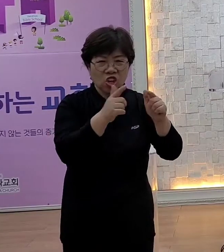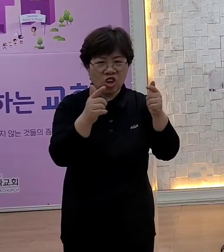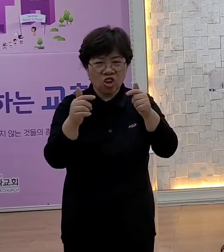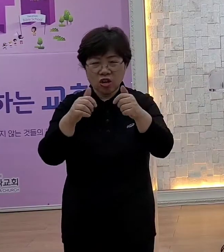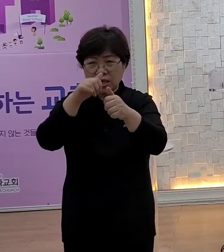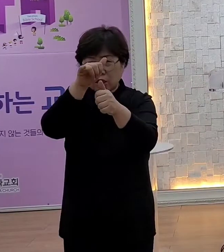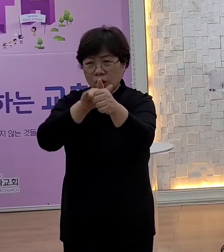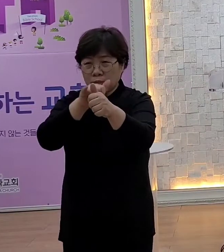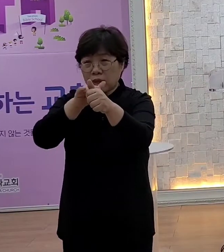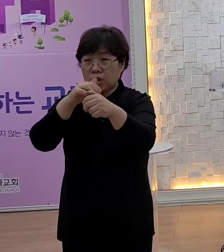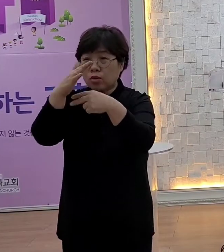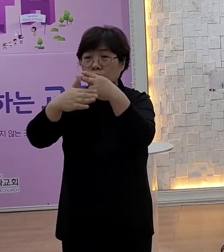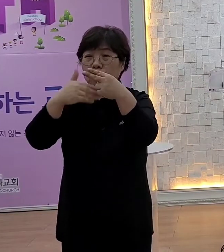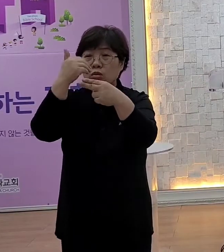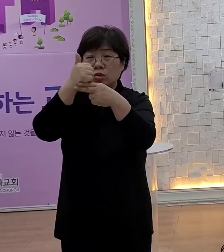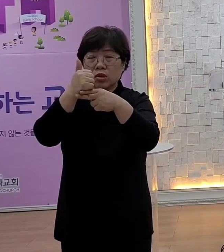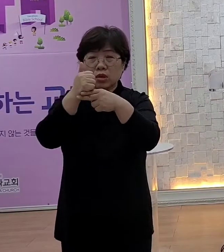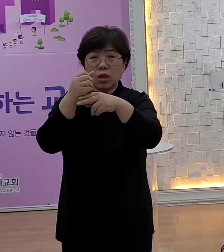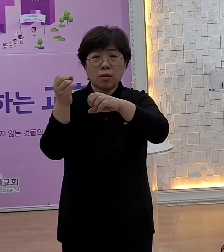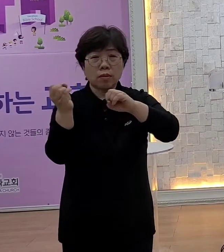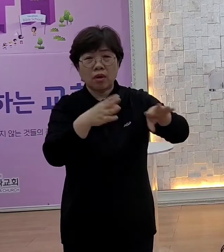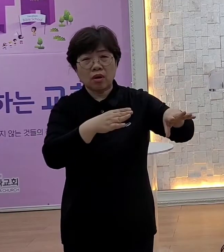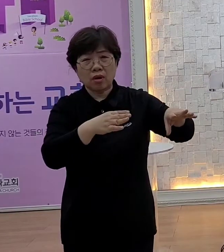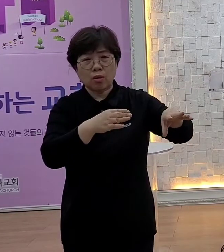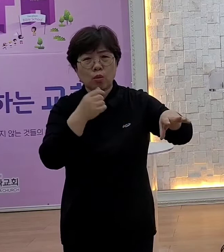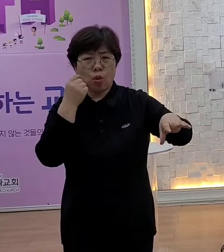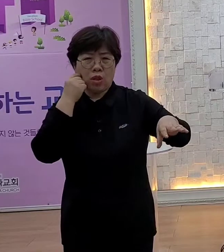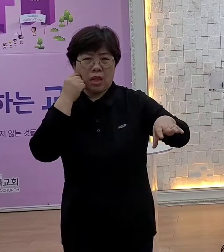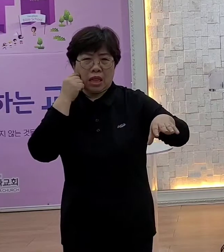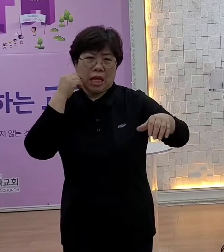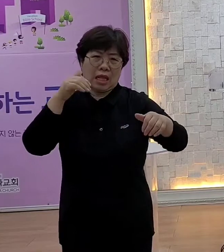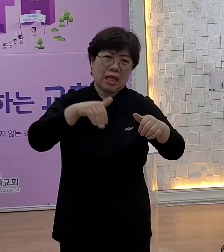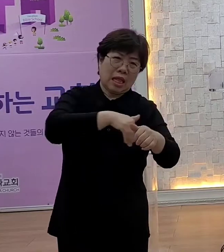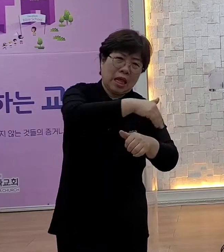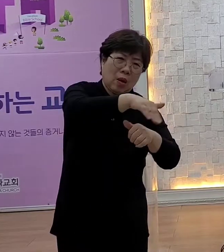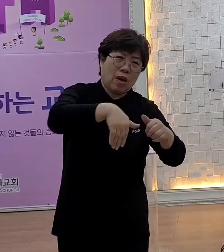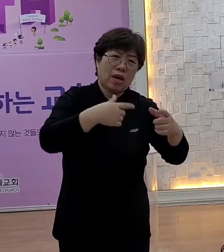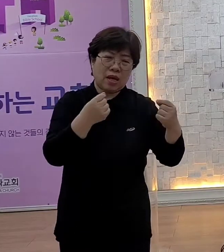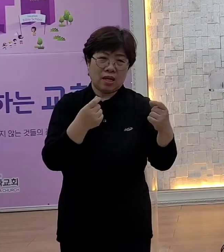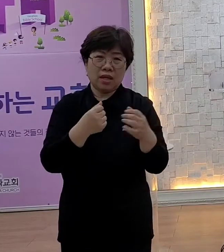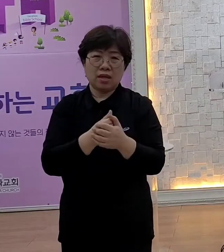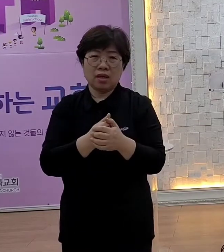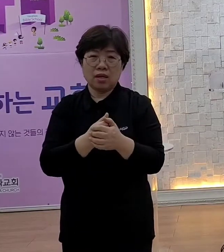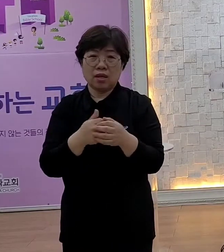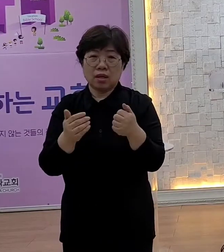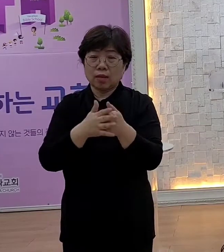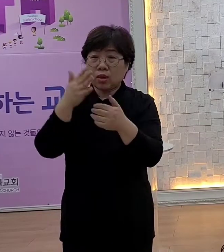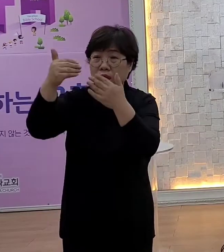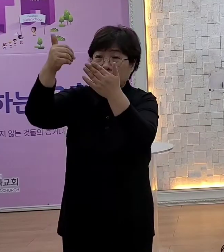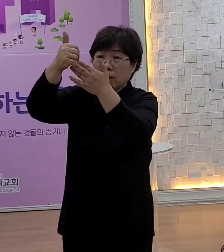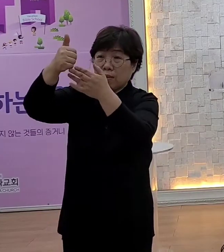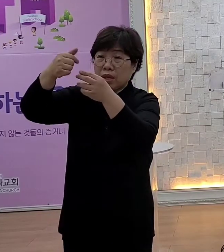우상 이거 버렸다는 언급이 있나요? 오늘 본문에 없어요.